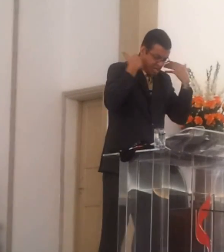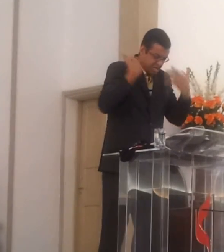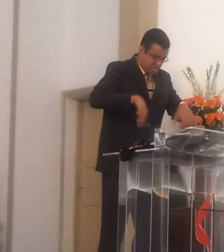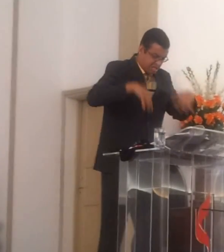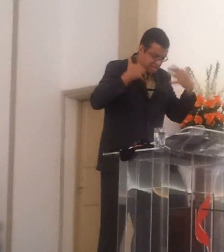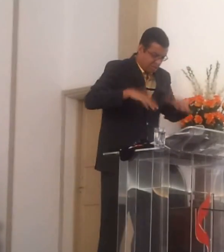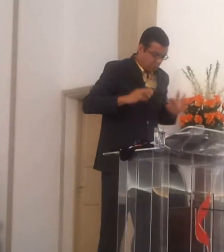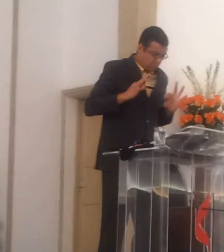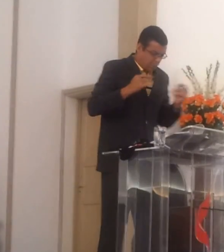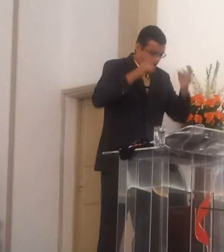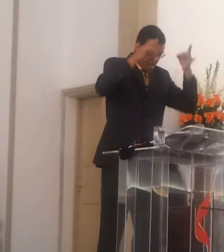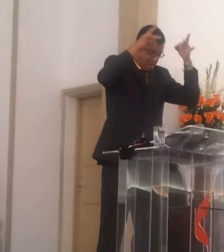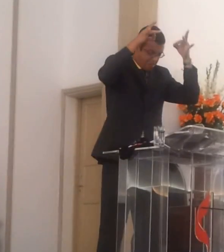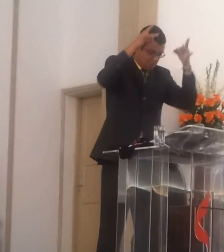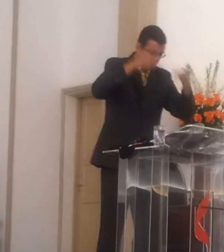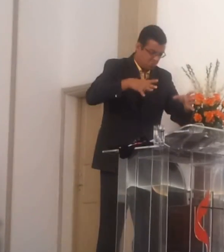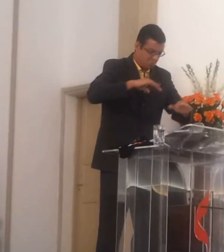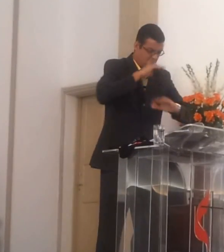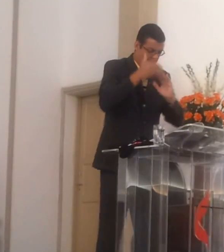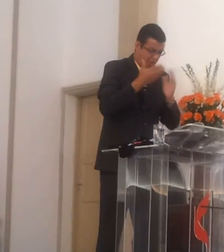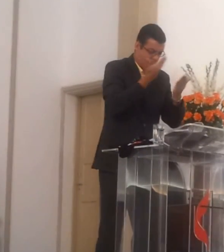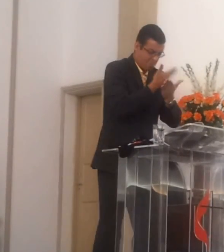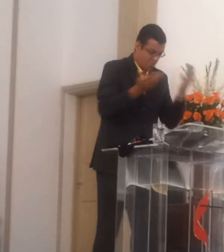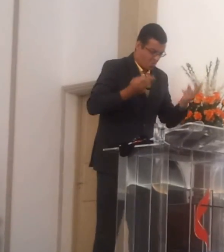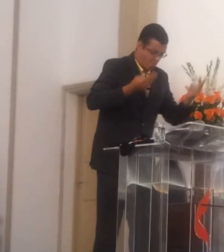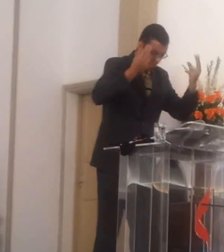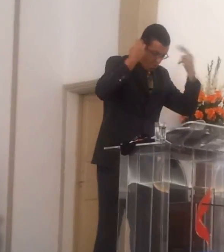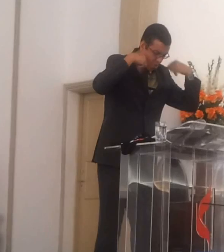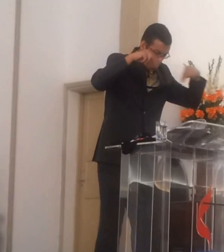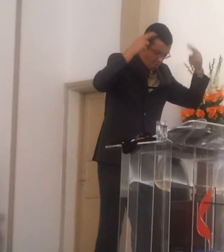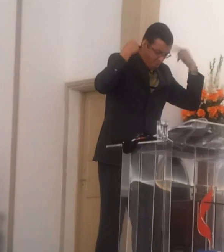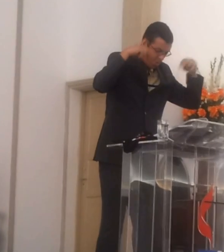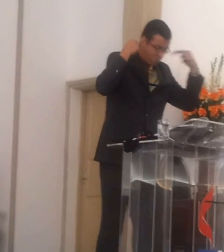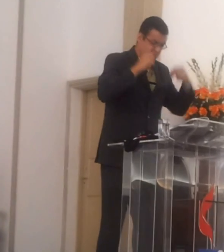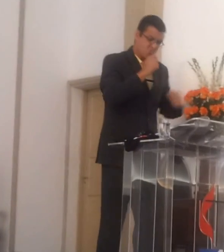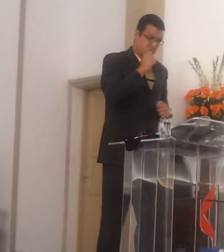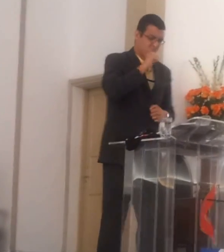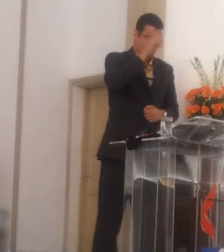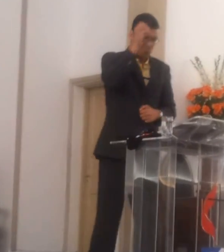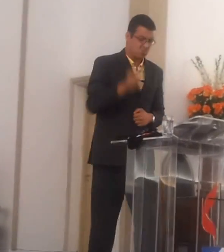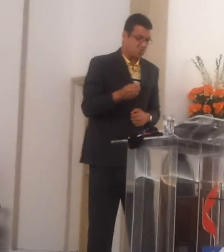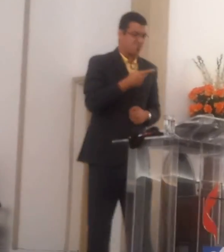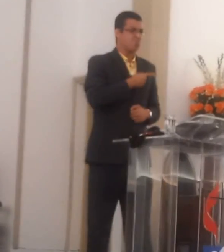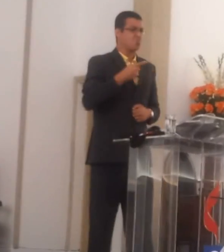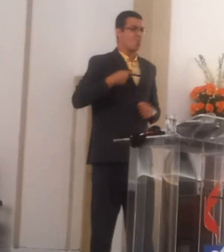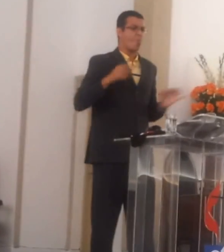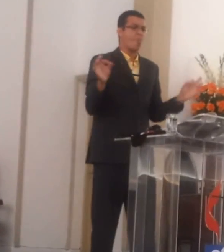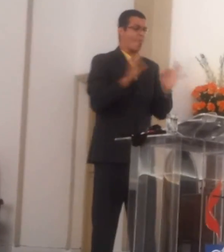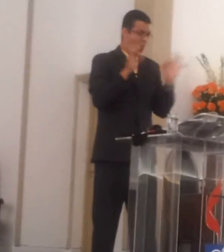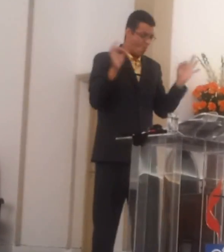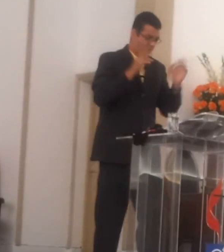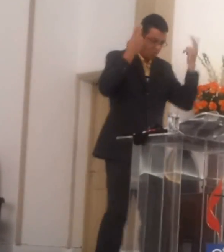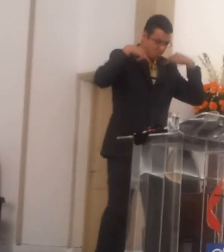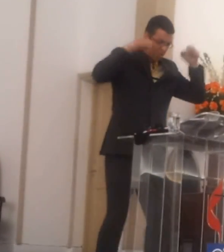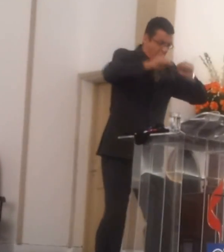multidão, ele via que as pessoas queriam alguma coisa e não podia despedir aquelas pessoas, como os ovelhas, como os ovelhas que não tinha pastor. Então ele